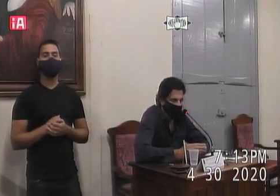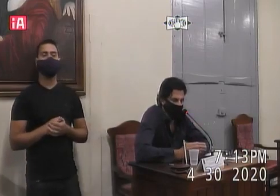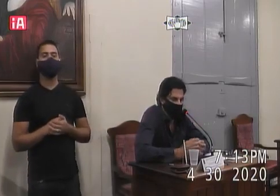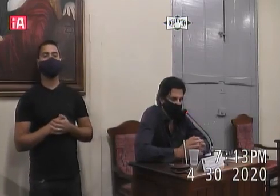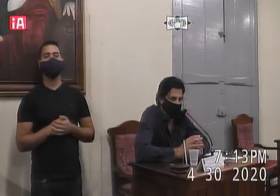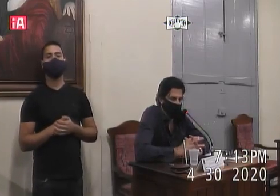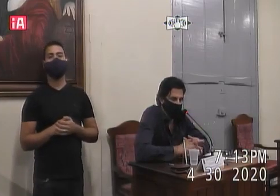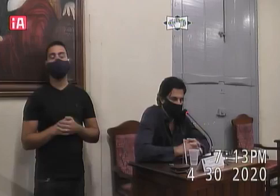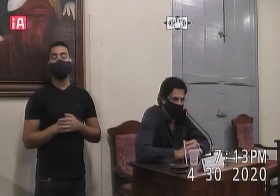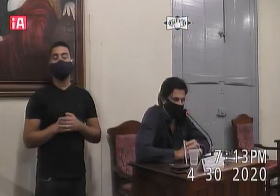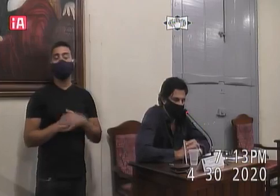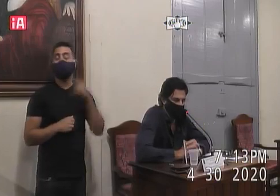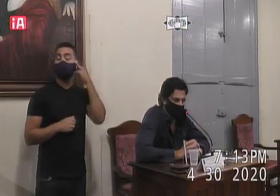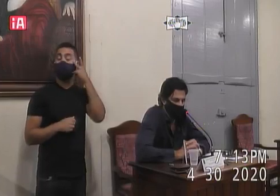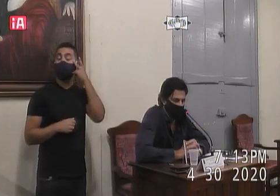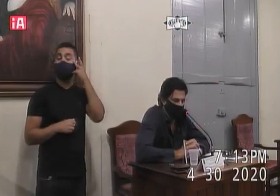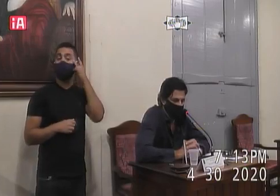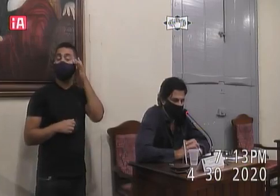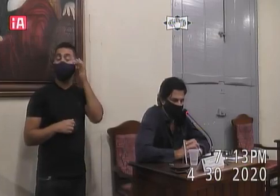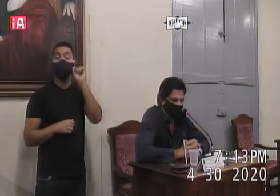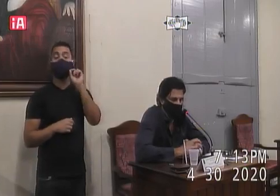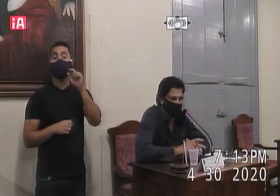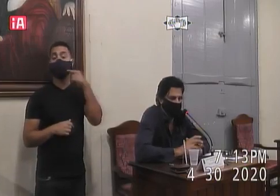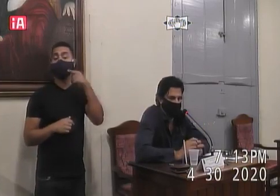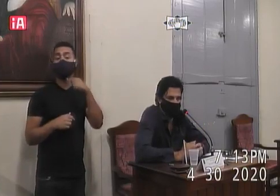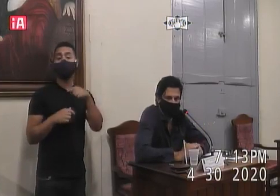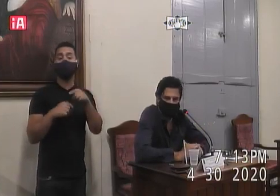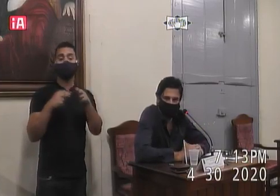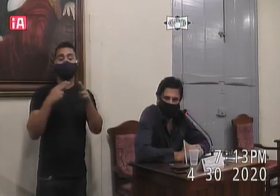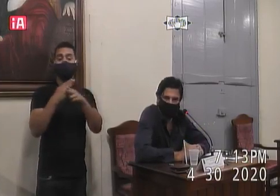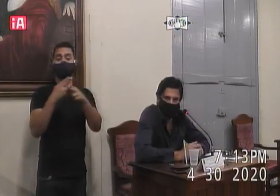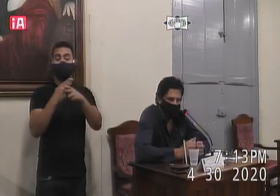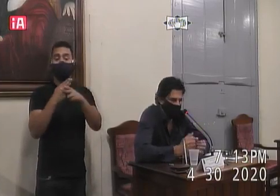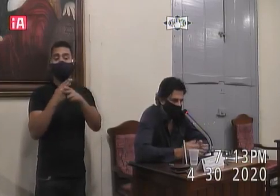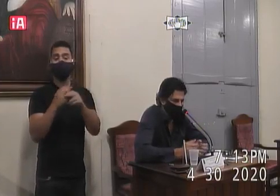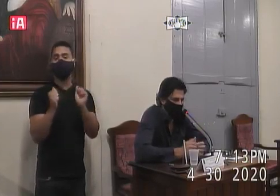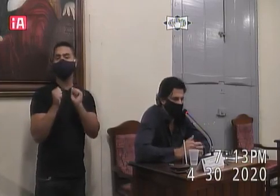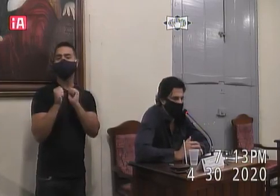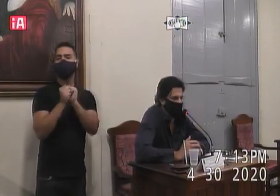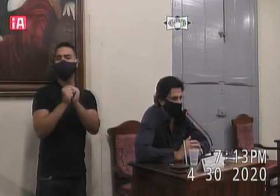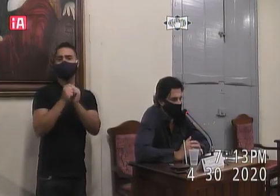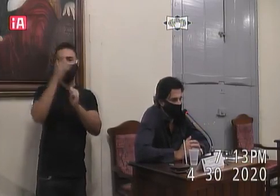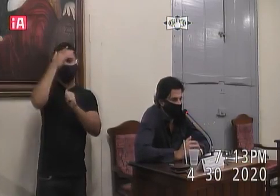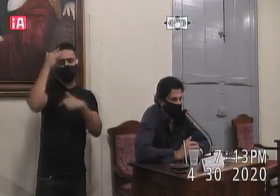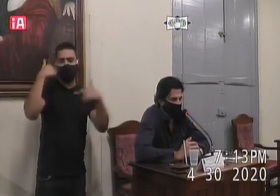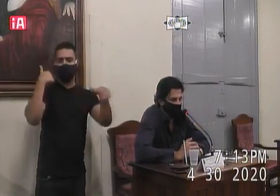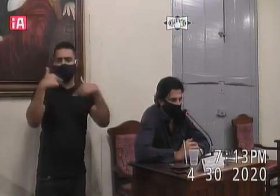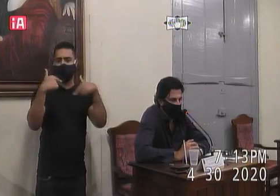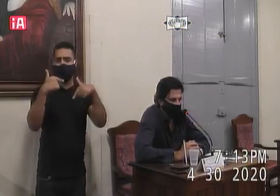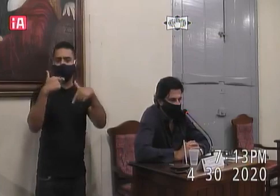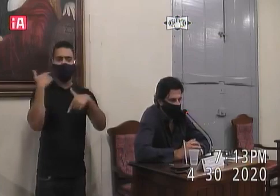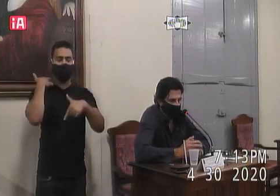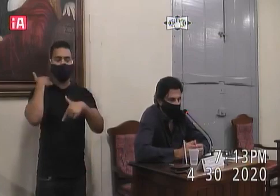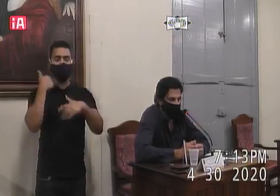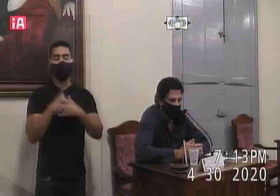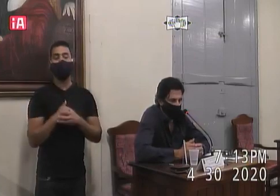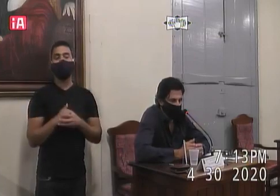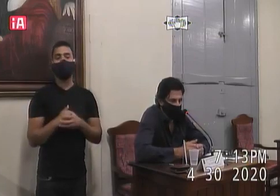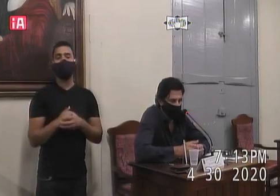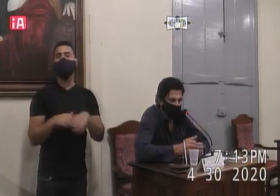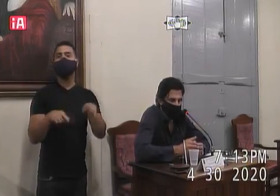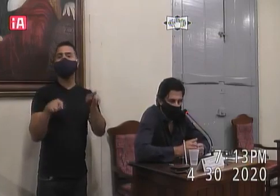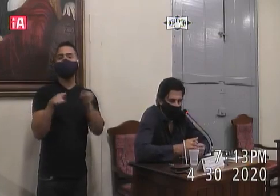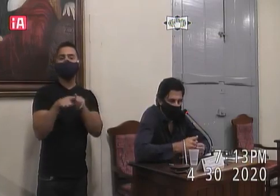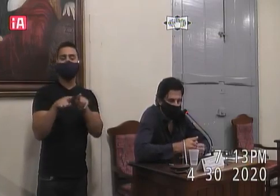os gerentes da Caixa Econômica da nossa cidade, junto com seus funcionários, que também